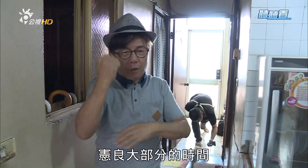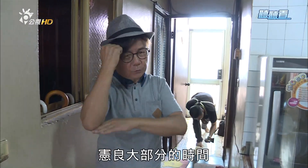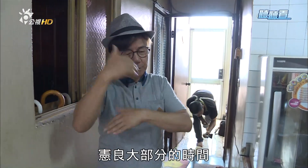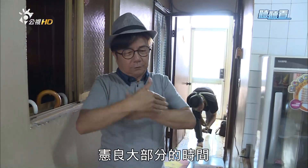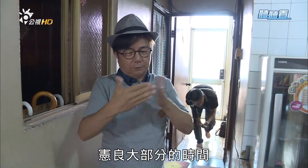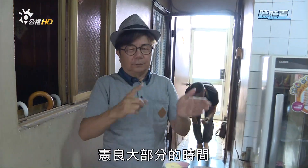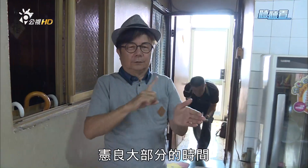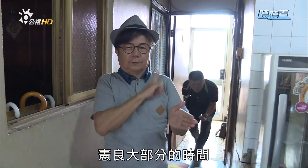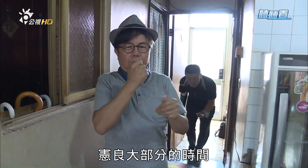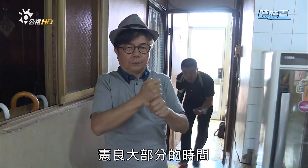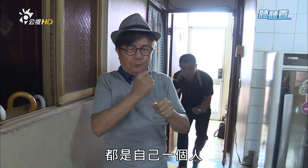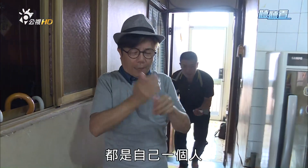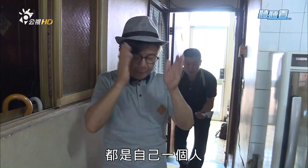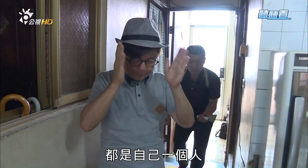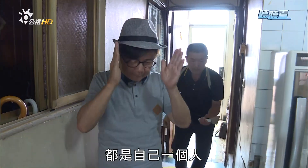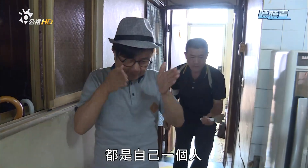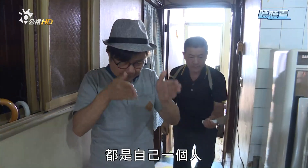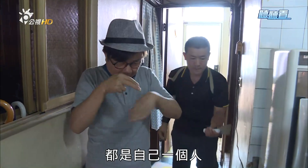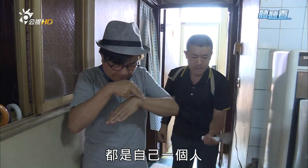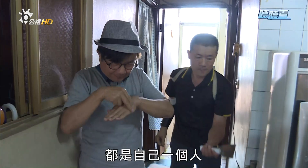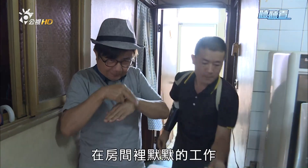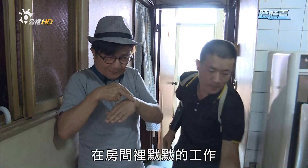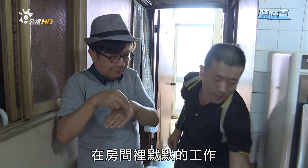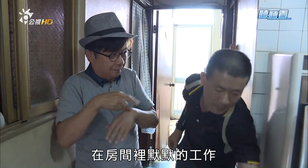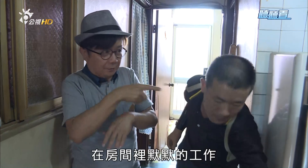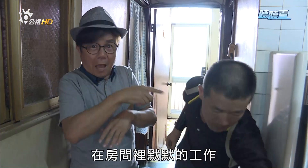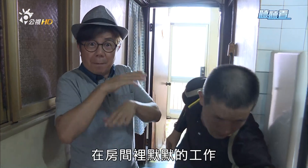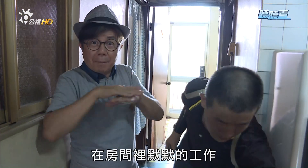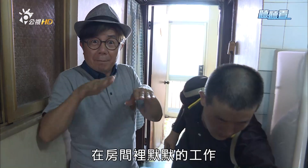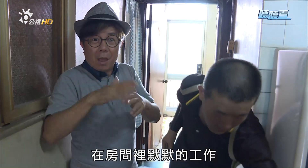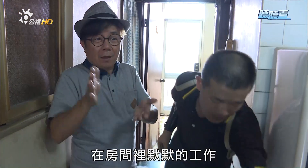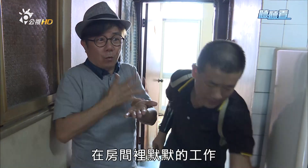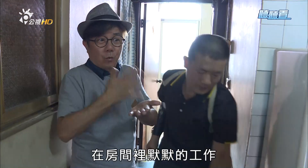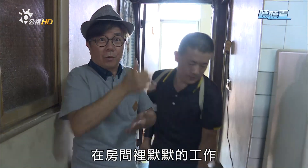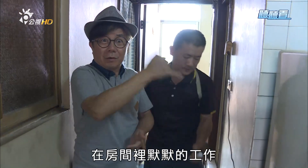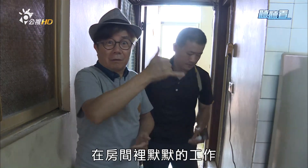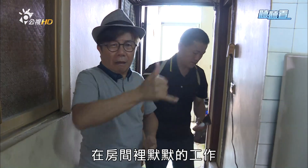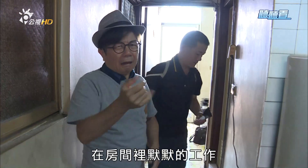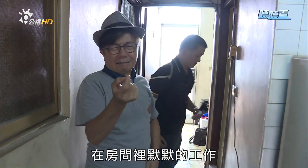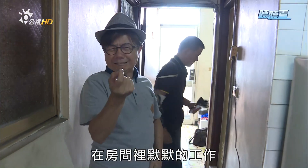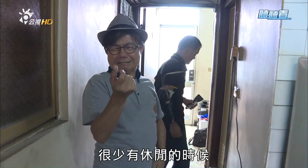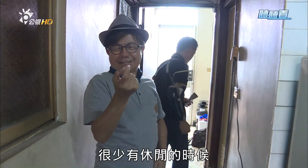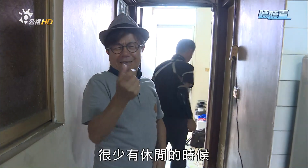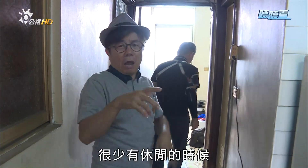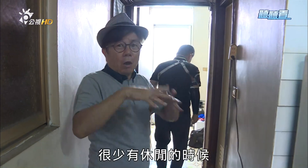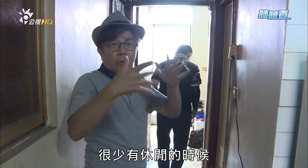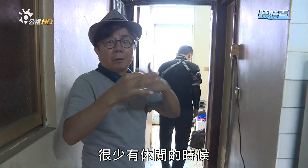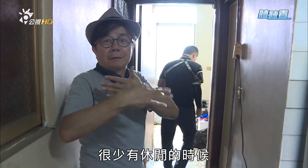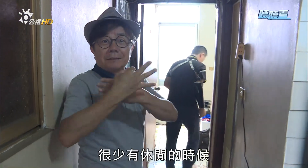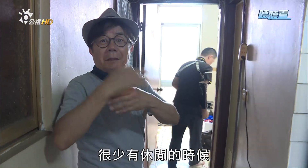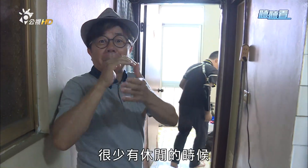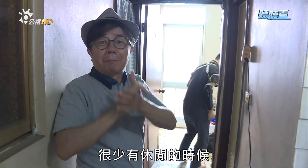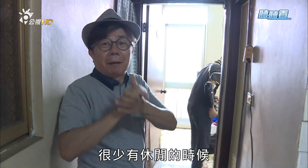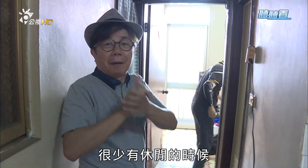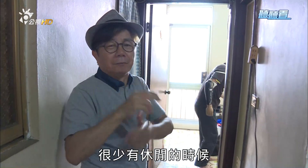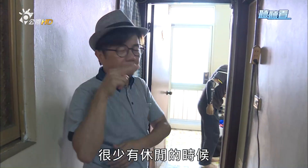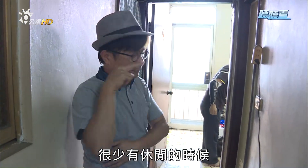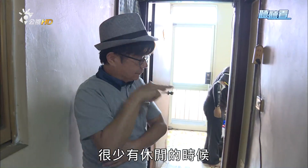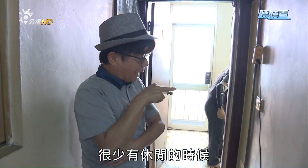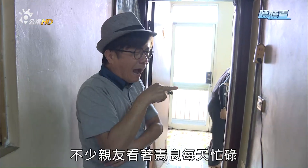部分的时间呢、都是自己一个人在房间里默默的工作， 很少有休闲的时候啊。不少